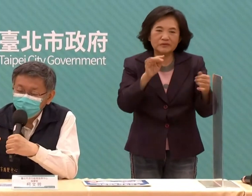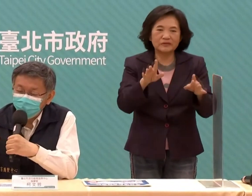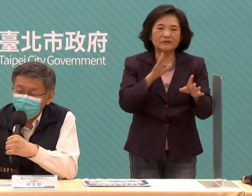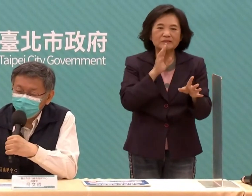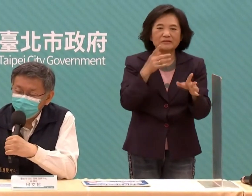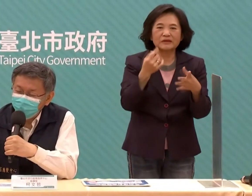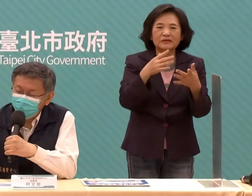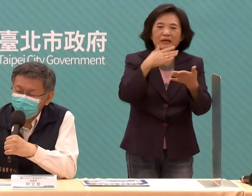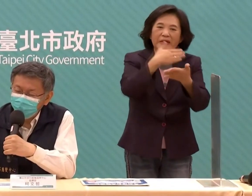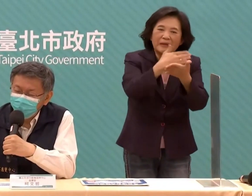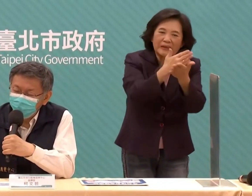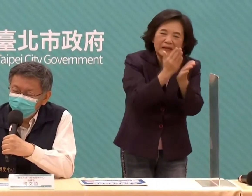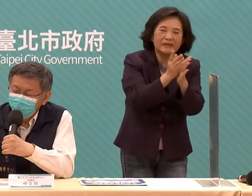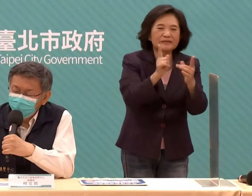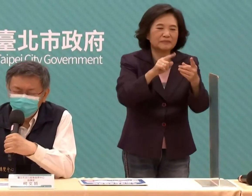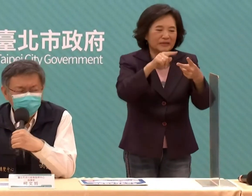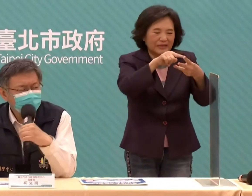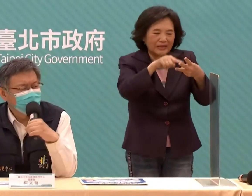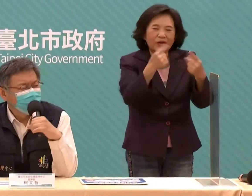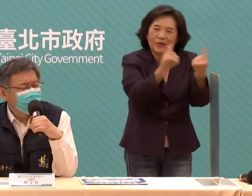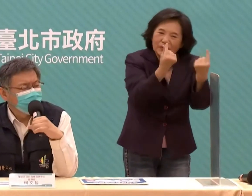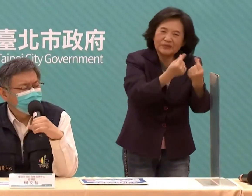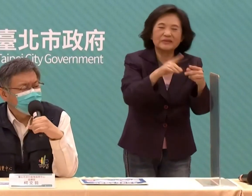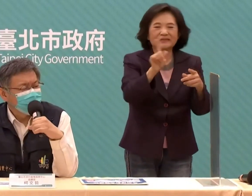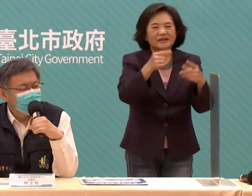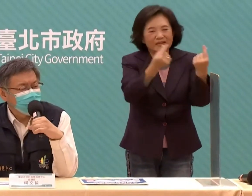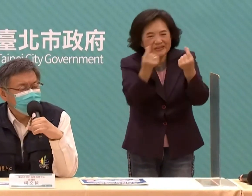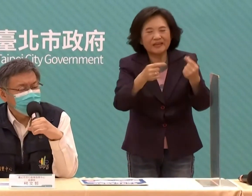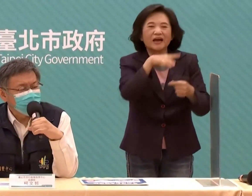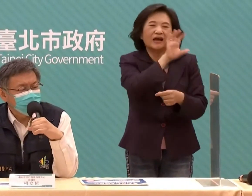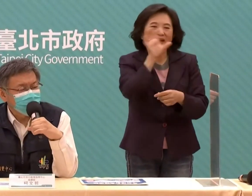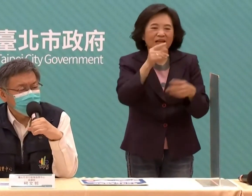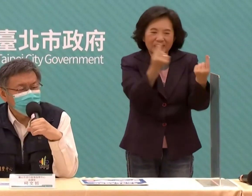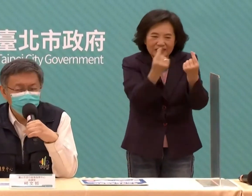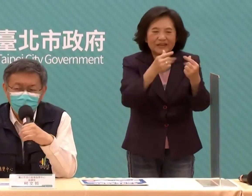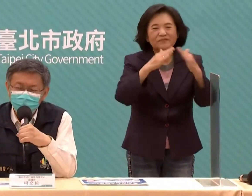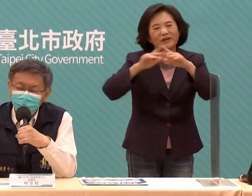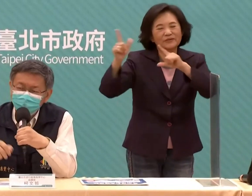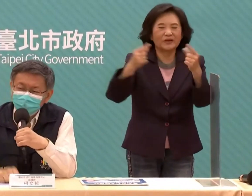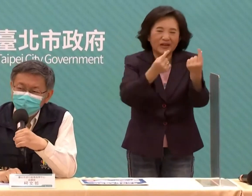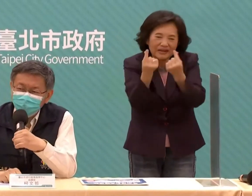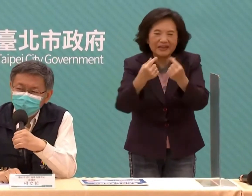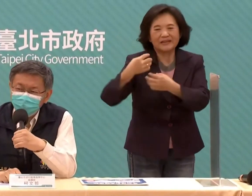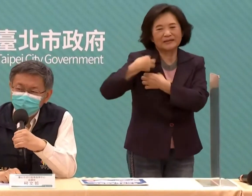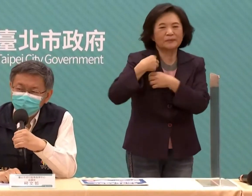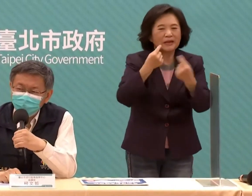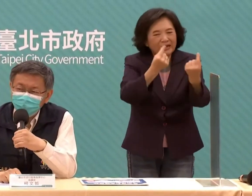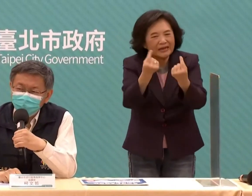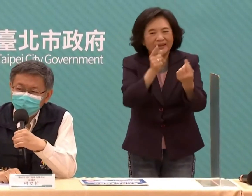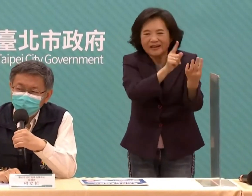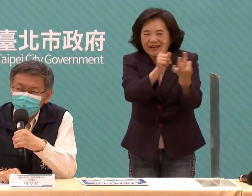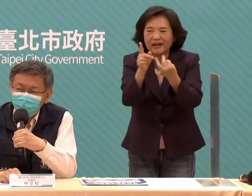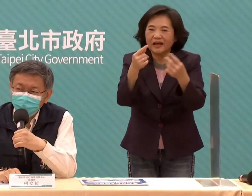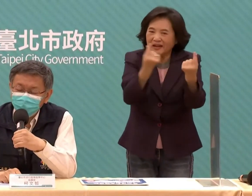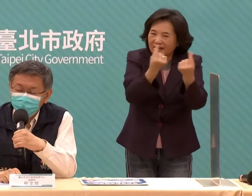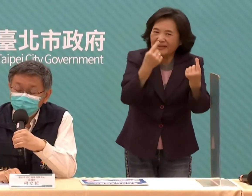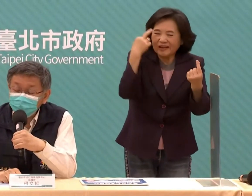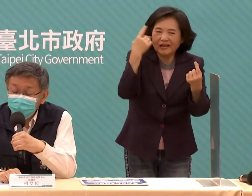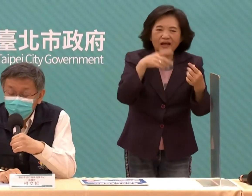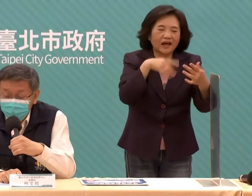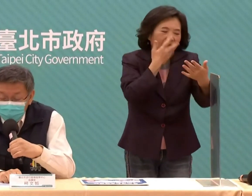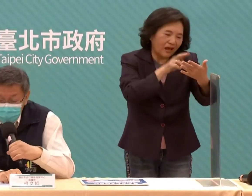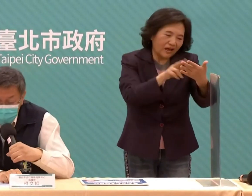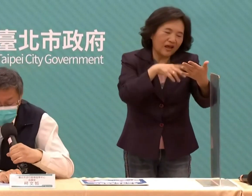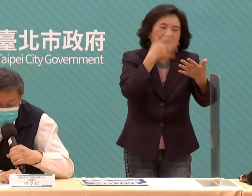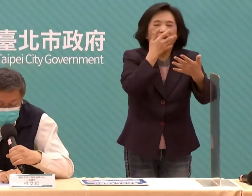类房东，还有类哇，类歌手，还有类当兵啊，那个啊，那个叫。笑话看一看